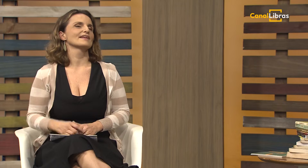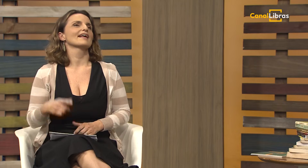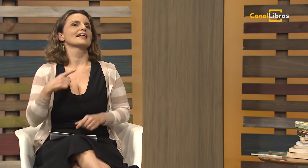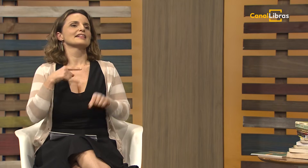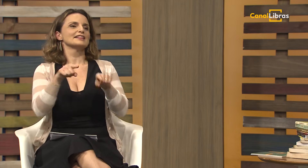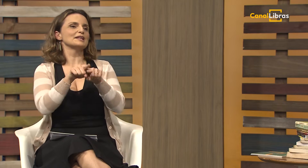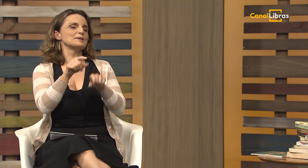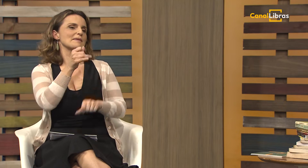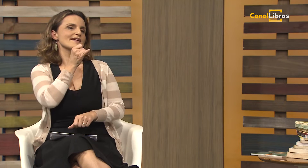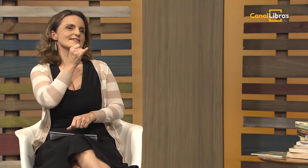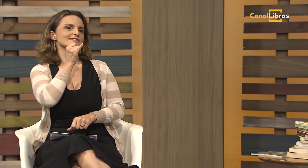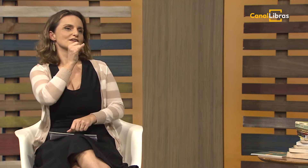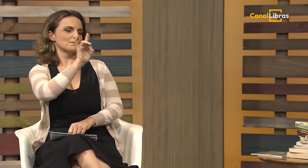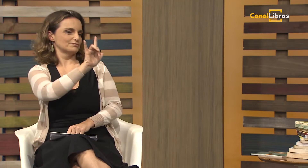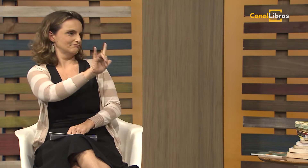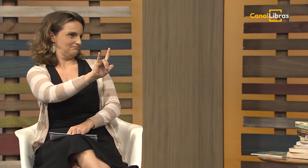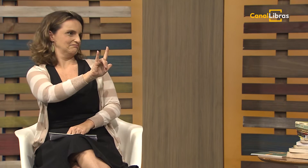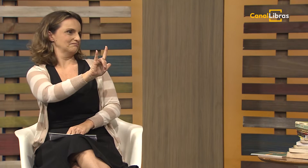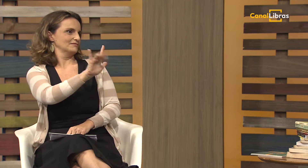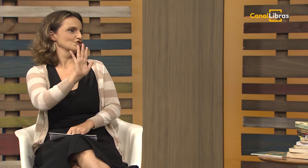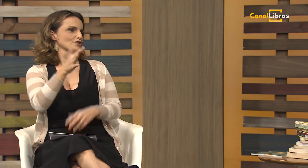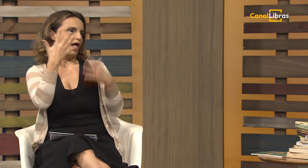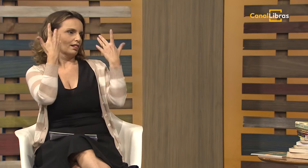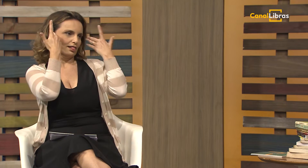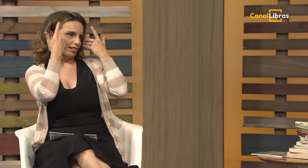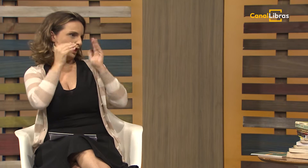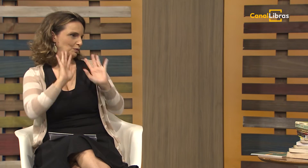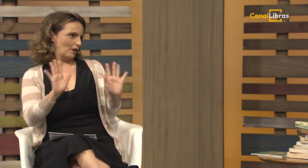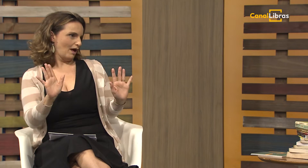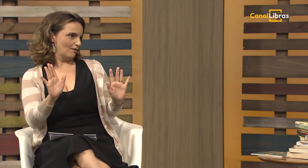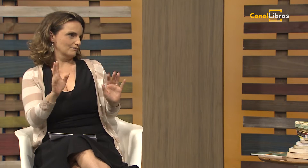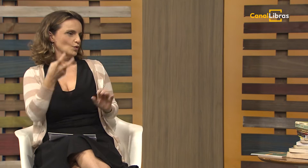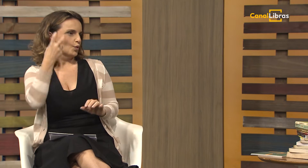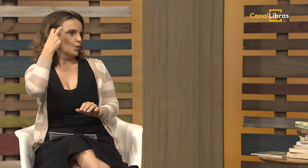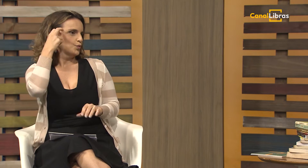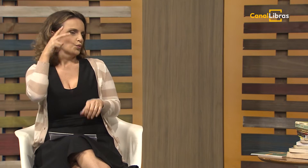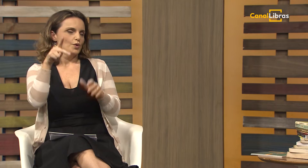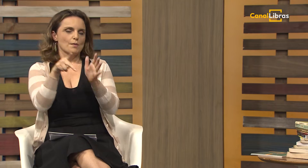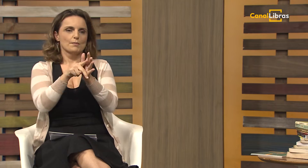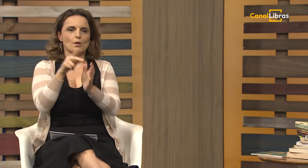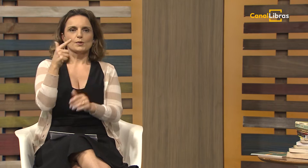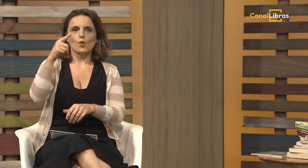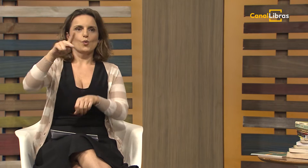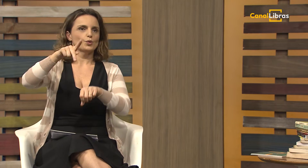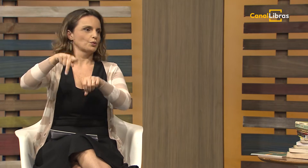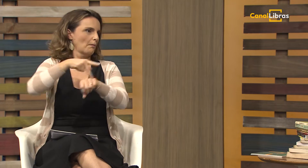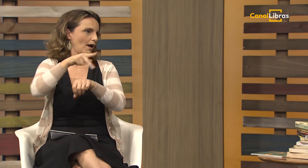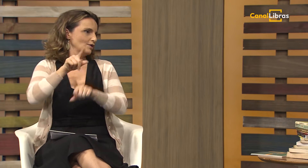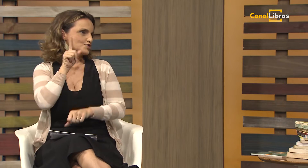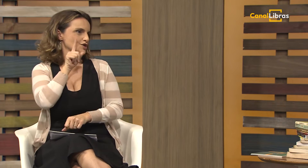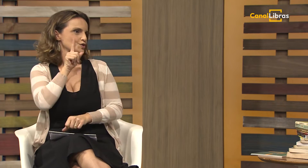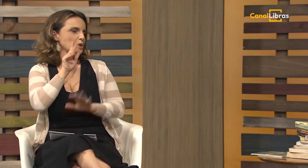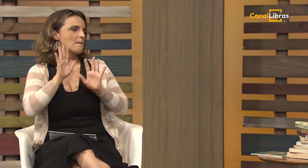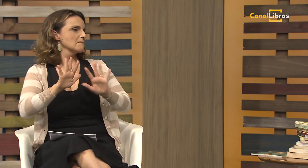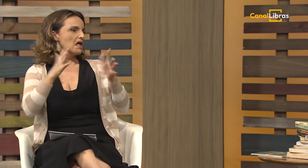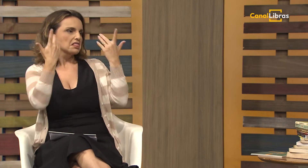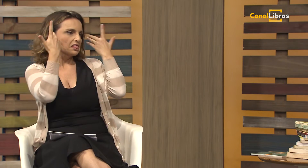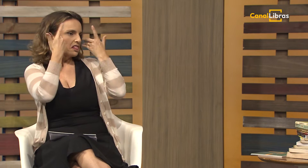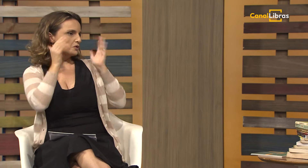Assim como o empréstimo do sinal de I love you, que é de outra cultura, norte-americana também foi absorvido